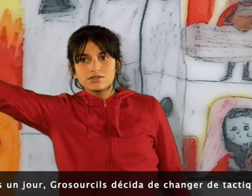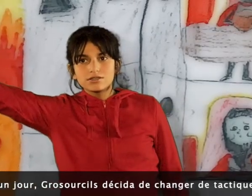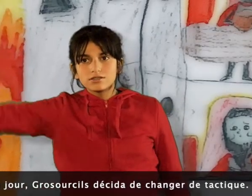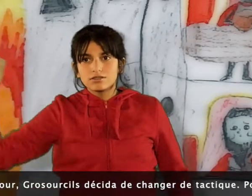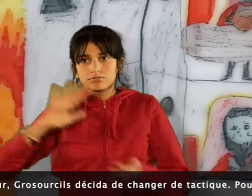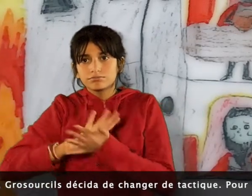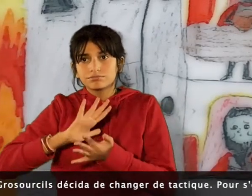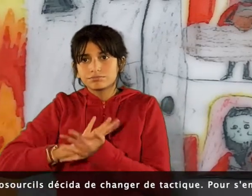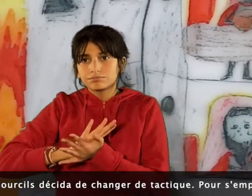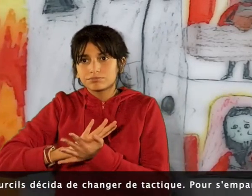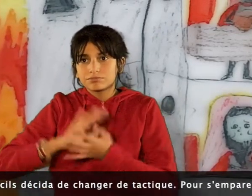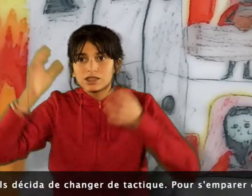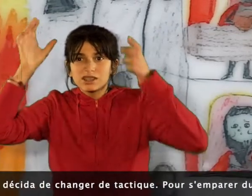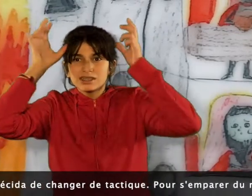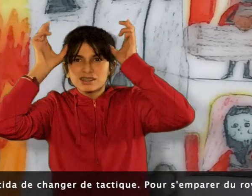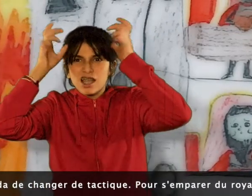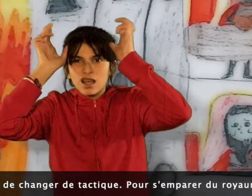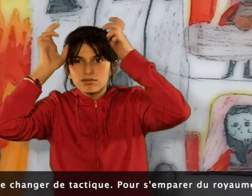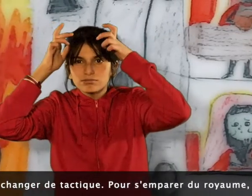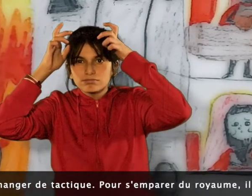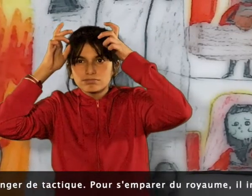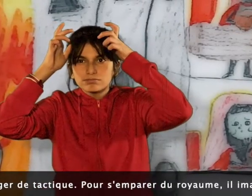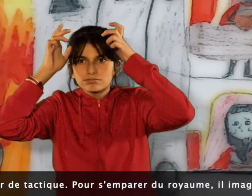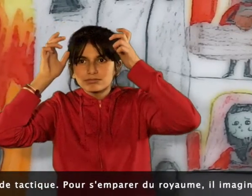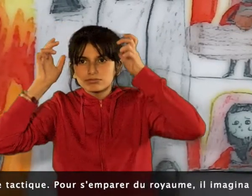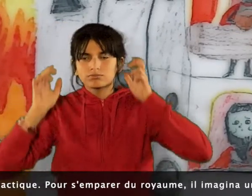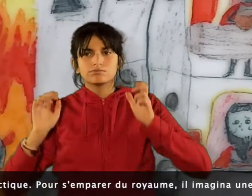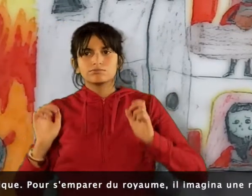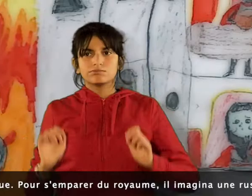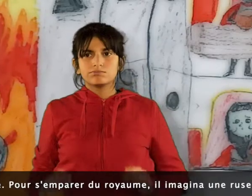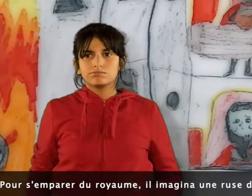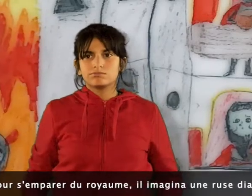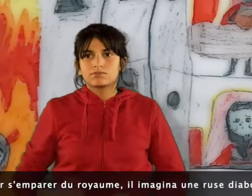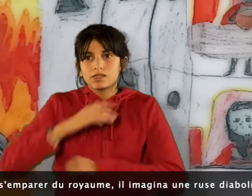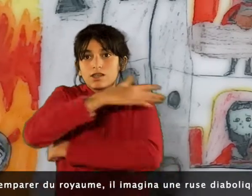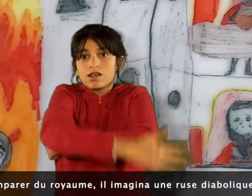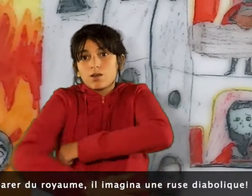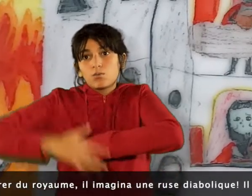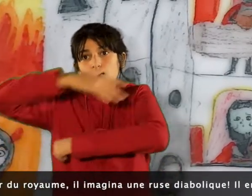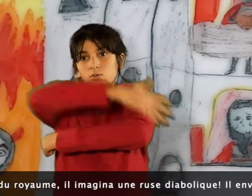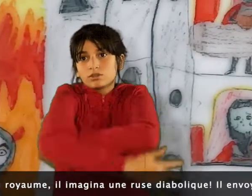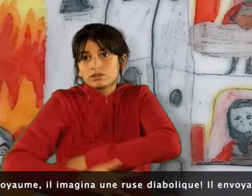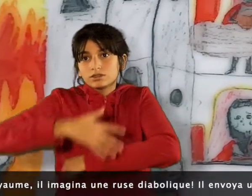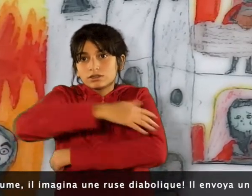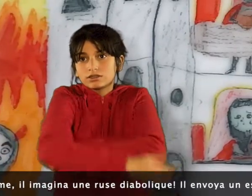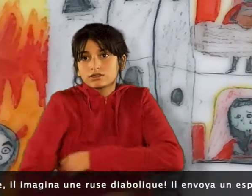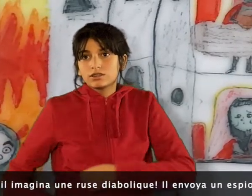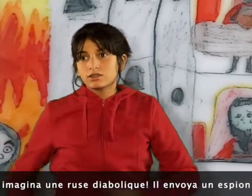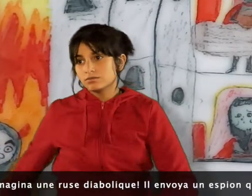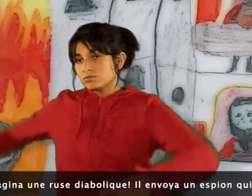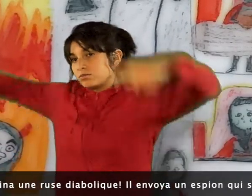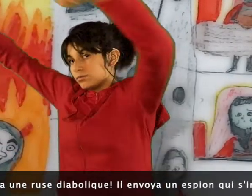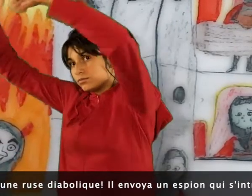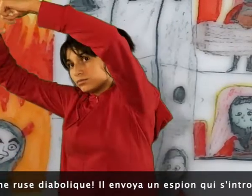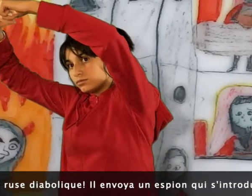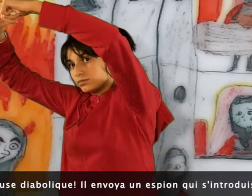Et puis un jour, Gros Sourcil décida de changer de tactique. Pour s'emparer du royaume, il imagina une